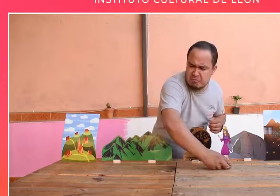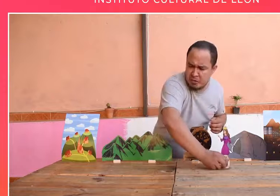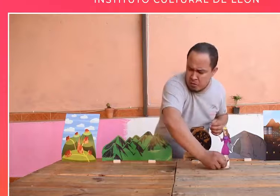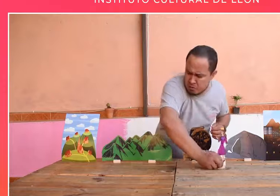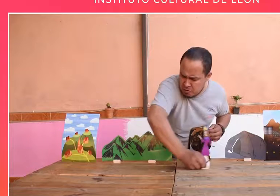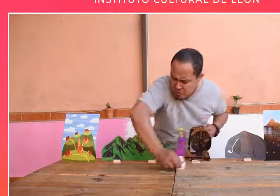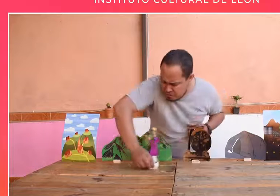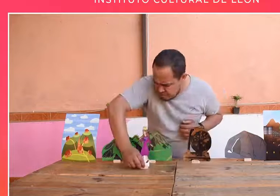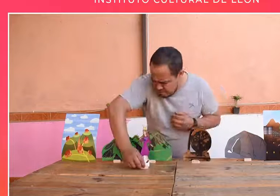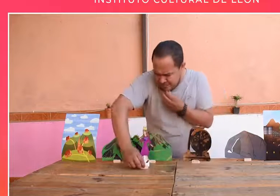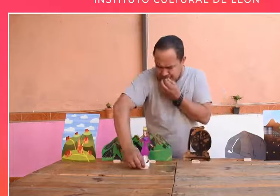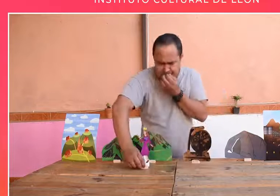Entonces